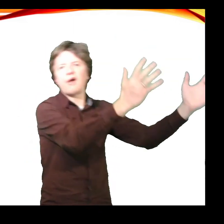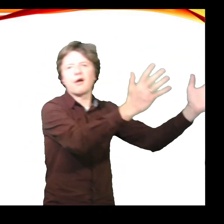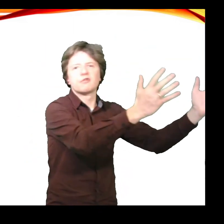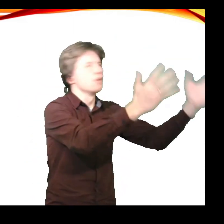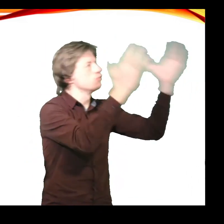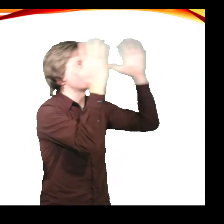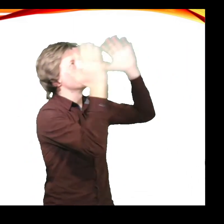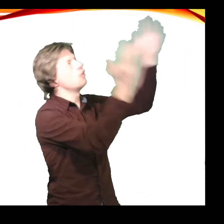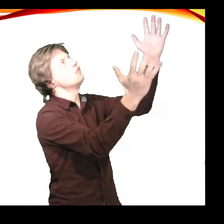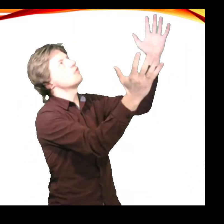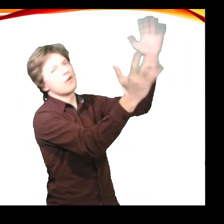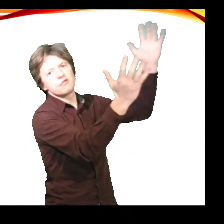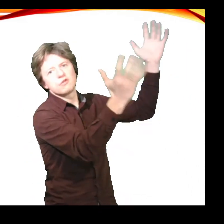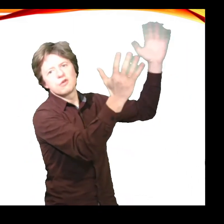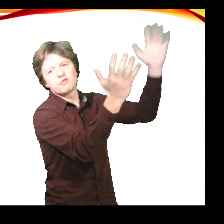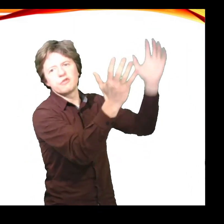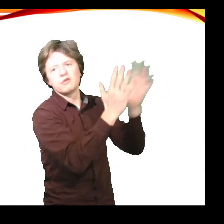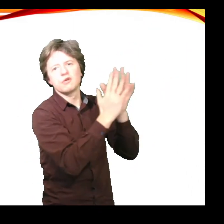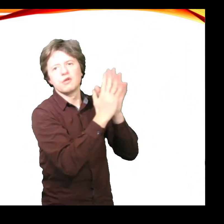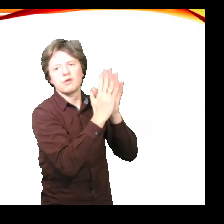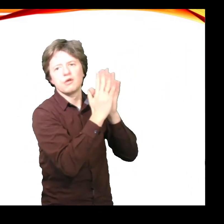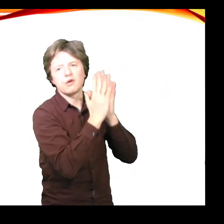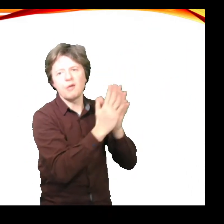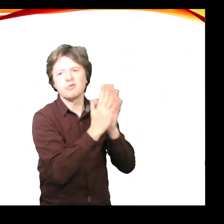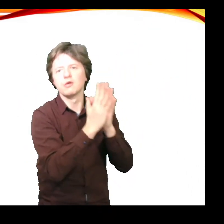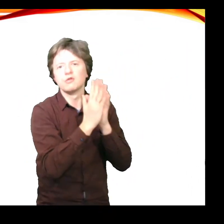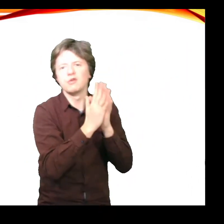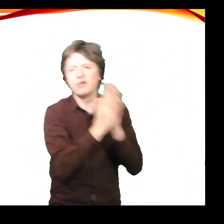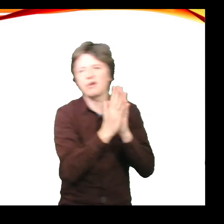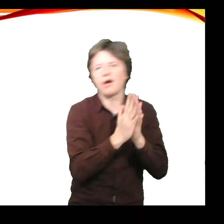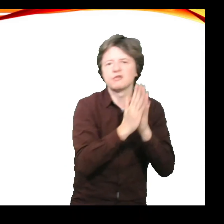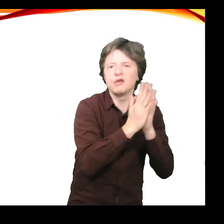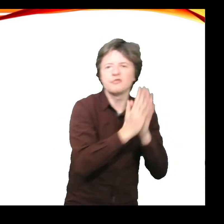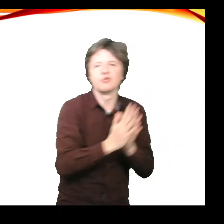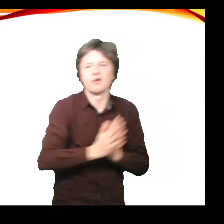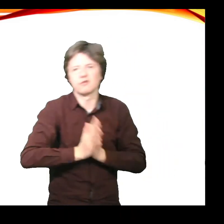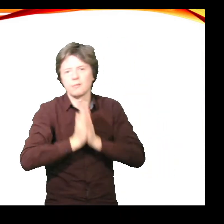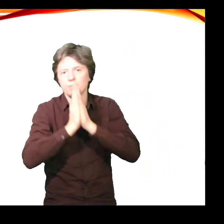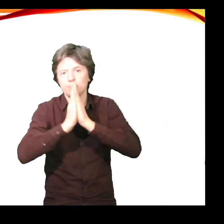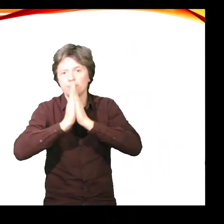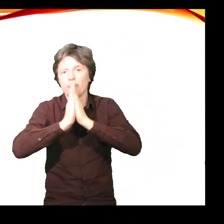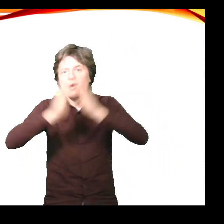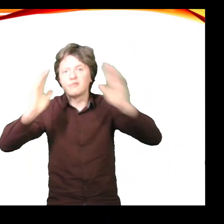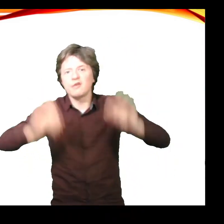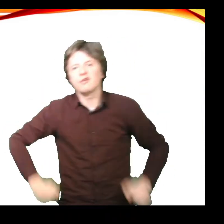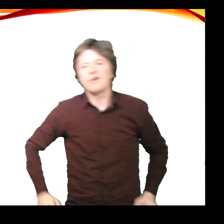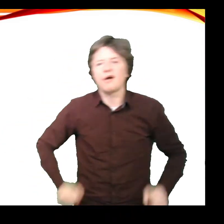geraakt door het onderwijs van die rabbi, die leraar, die influencer. En deze leraar